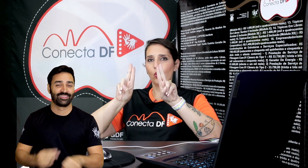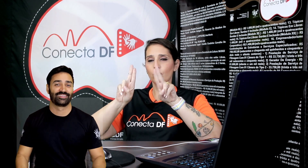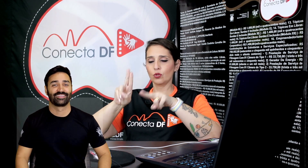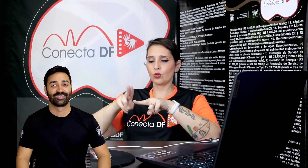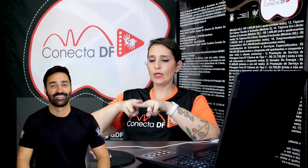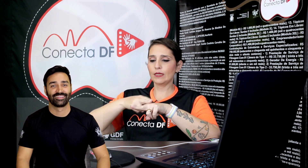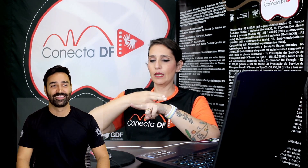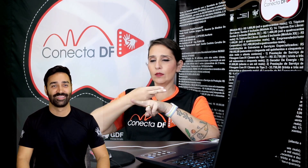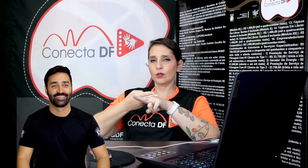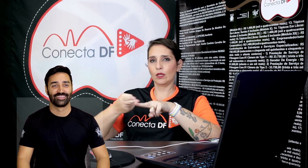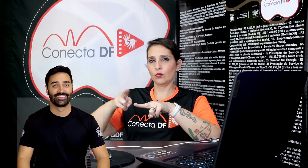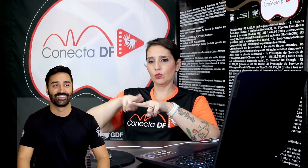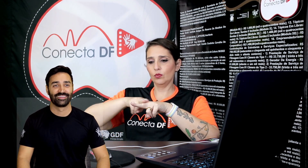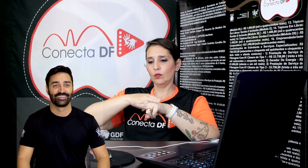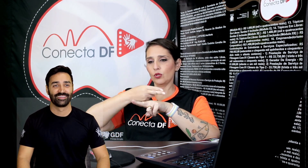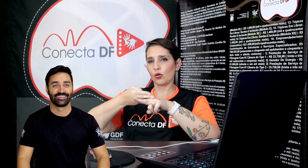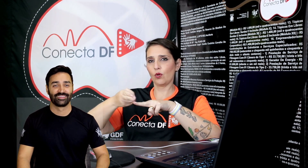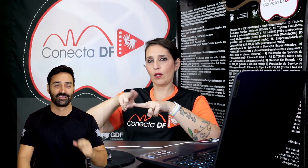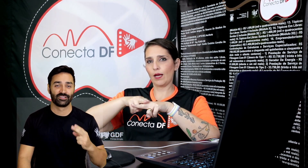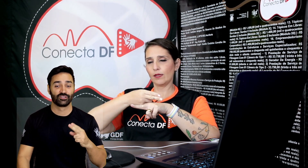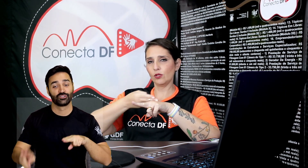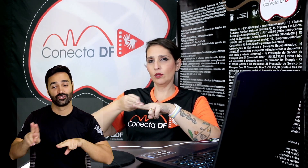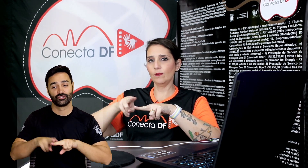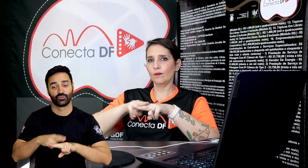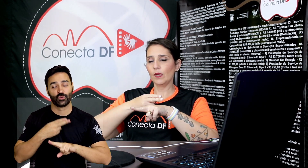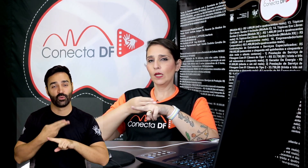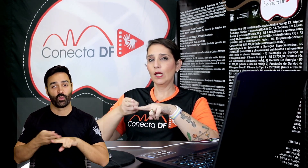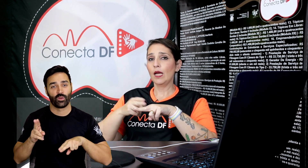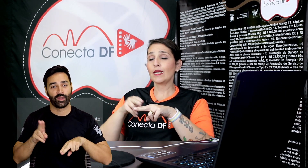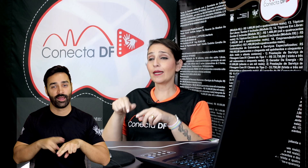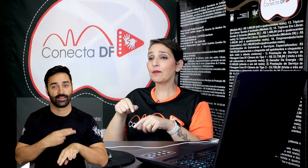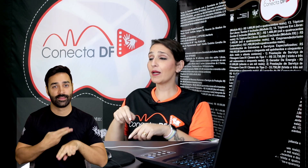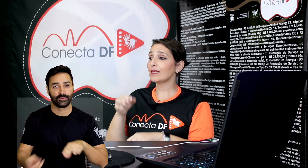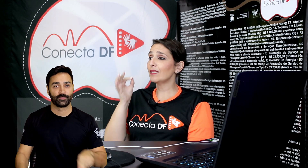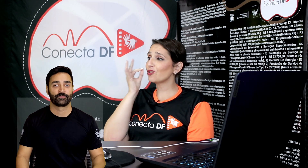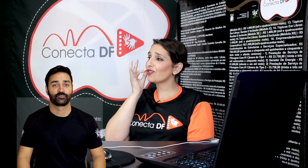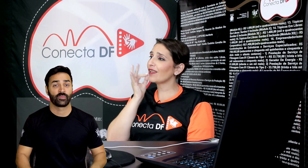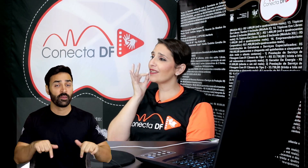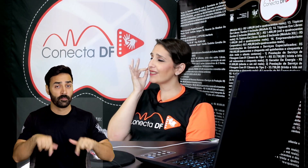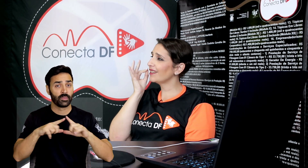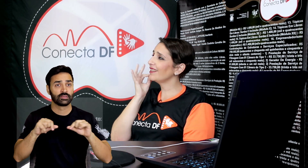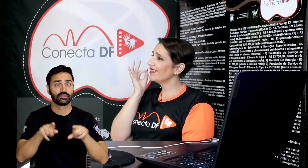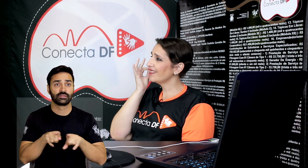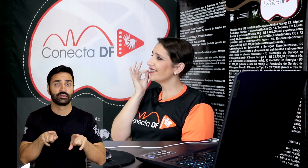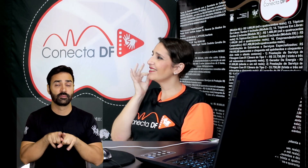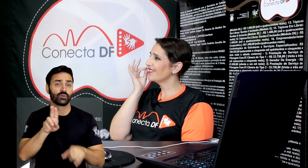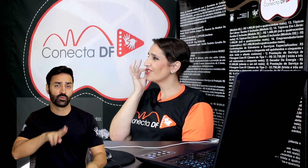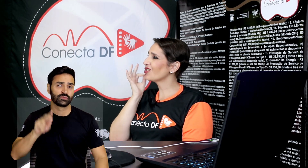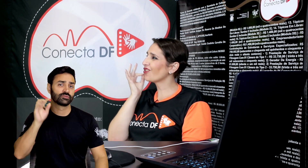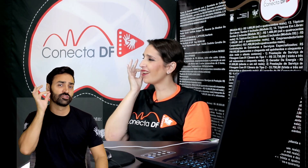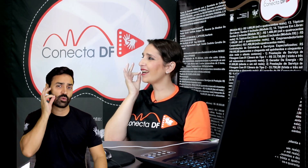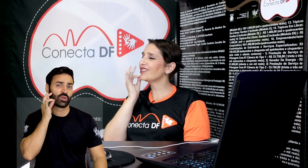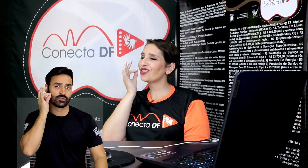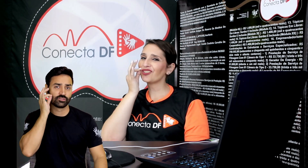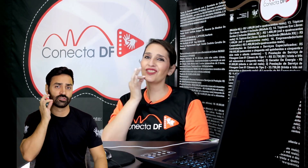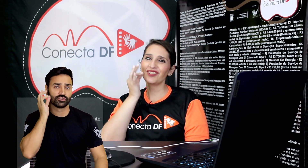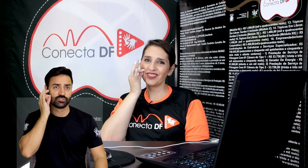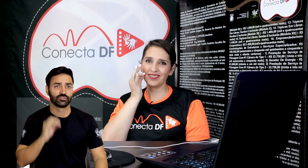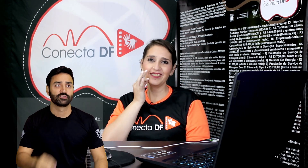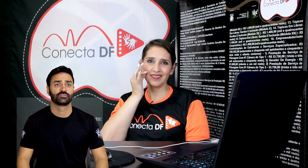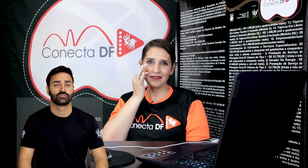Ou com os dois dedos em U, chocolate. E aqui em Brasília a gente tem esse aqui,